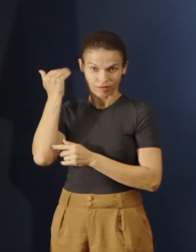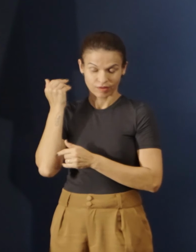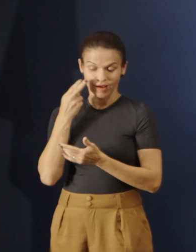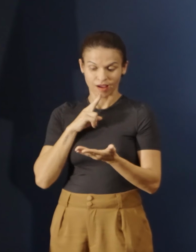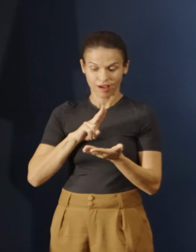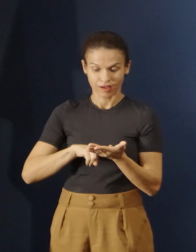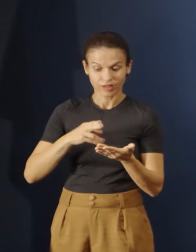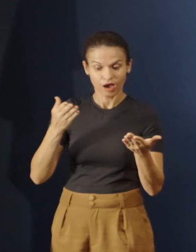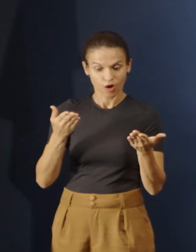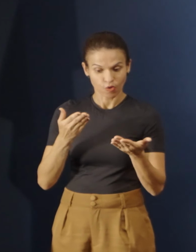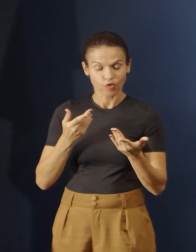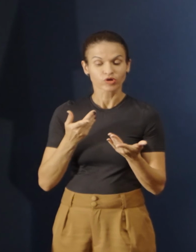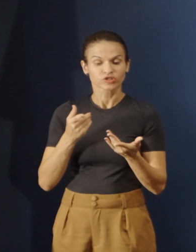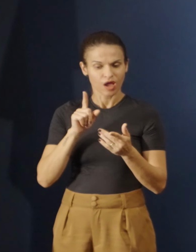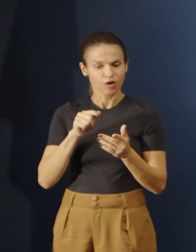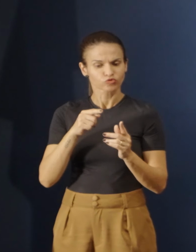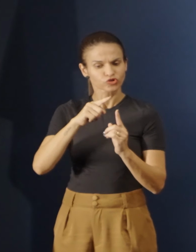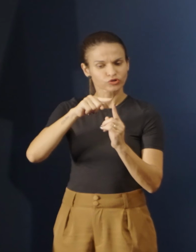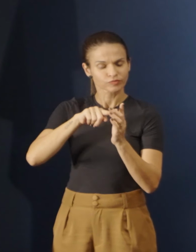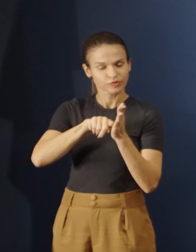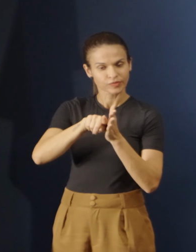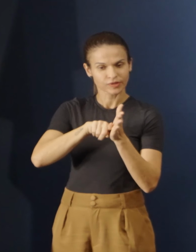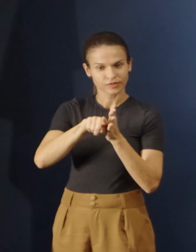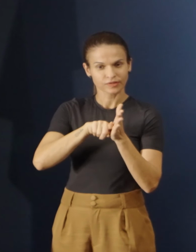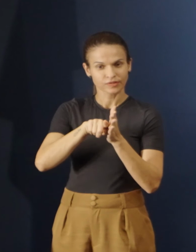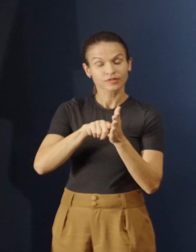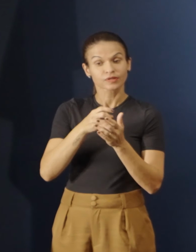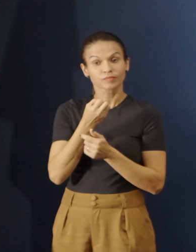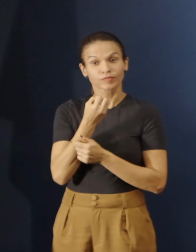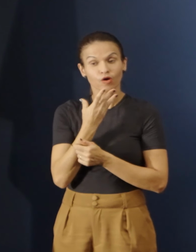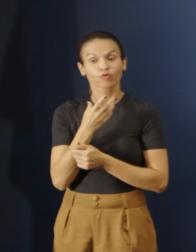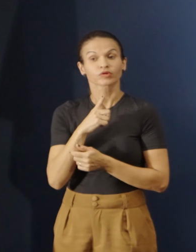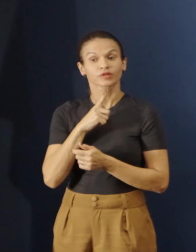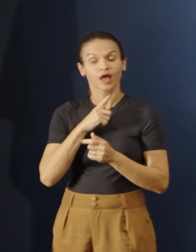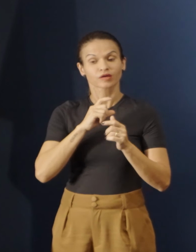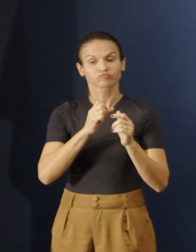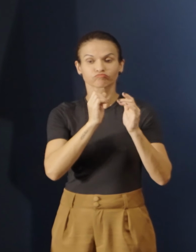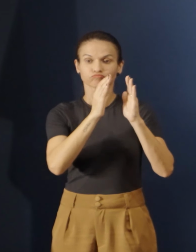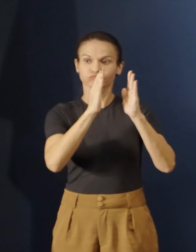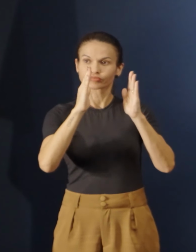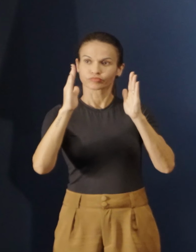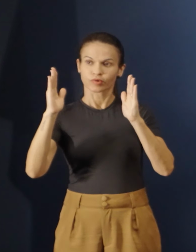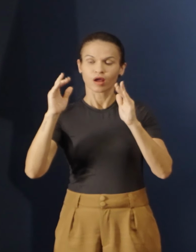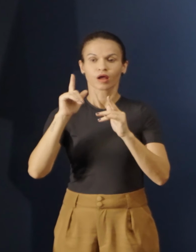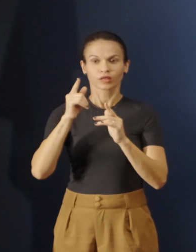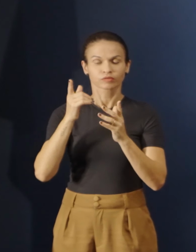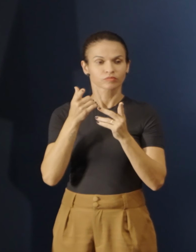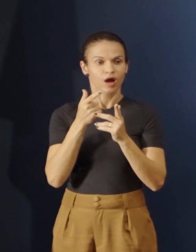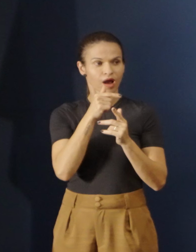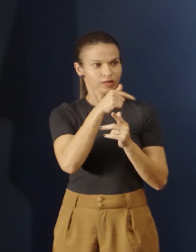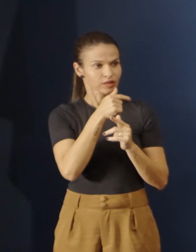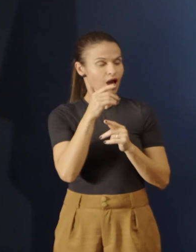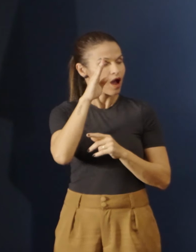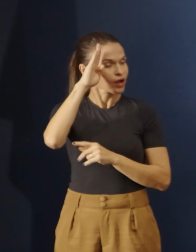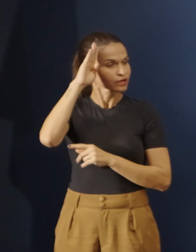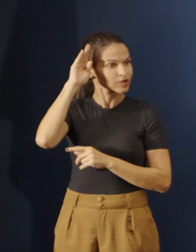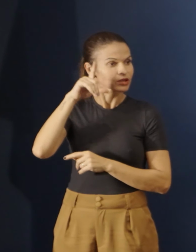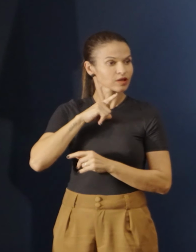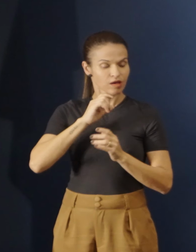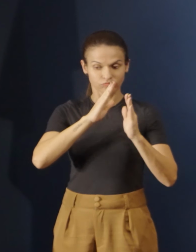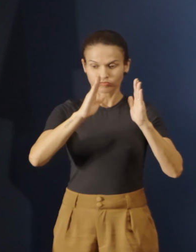carta hoje em dia é um objeto de pesquisa. E ainda bem que existem os acervos que salvaguardam. Por exemplo, aqui na própria academia, nós temos